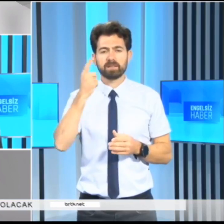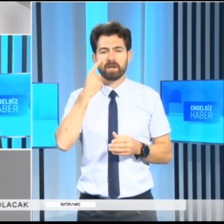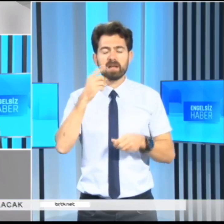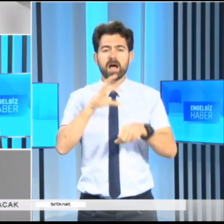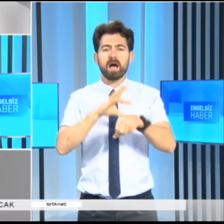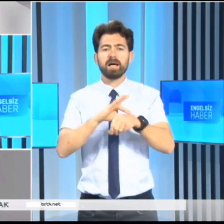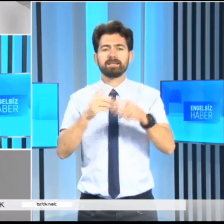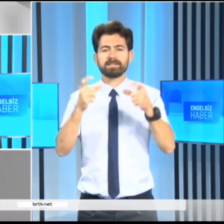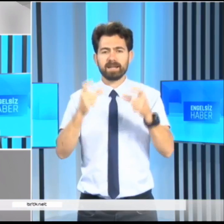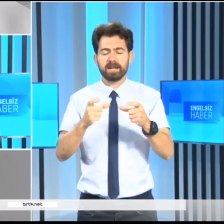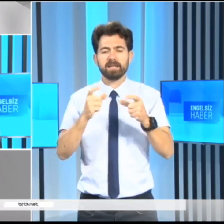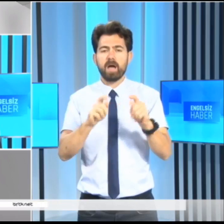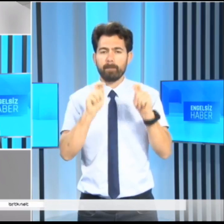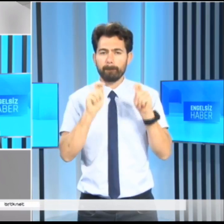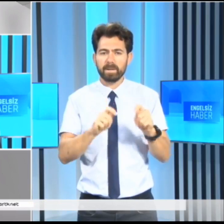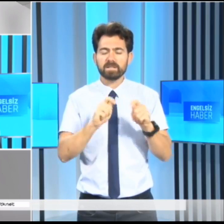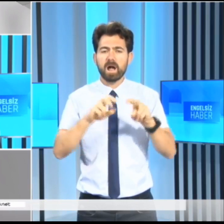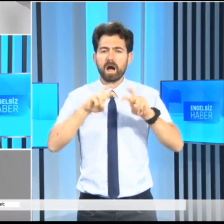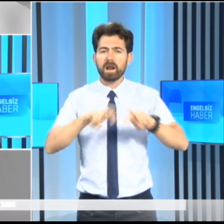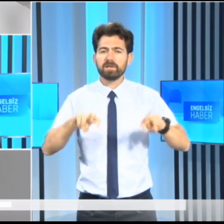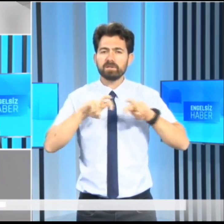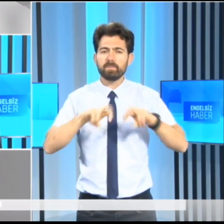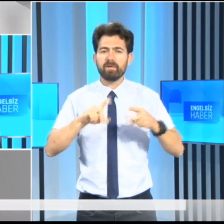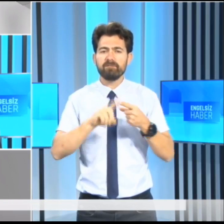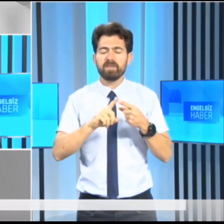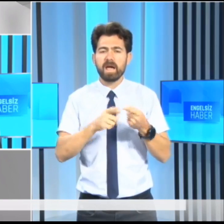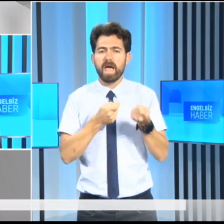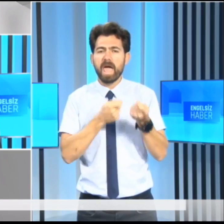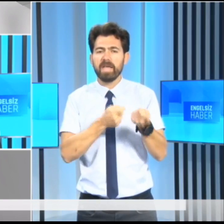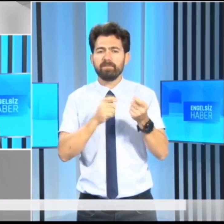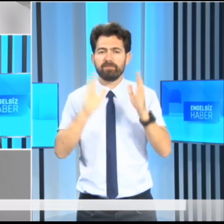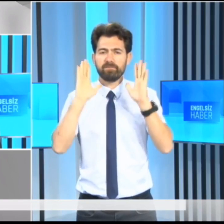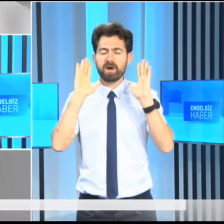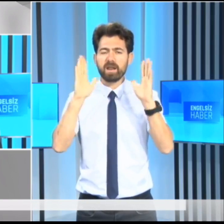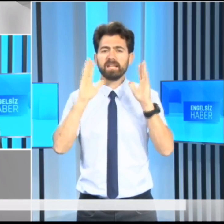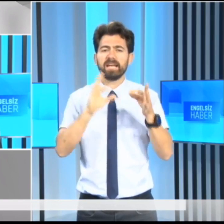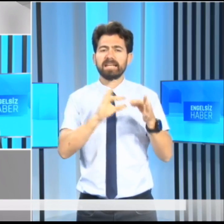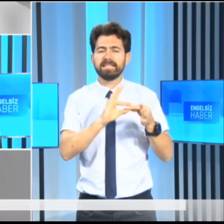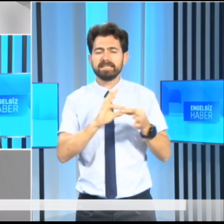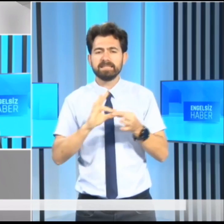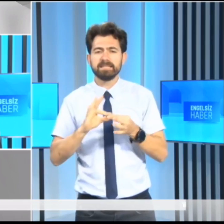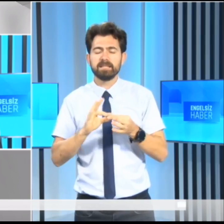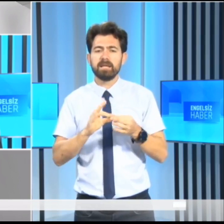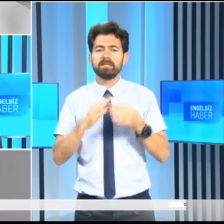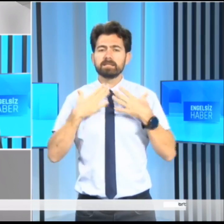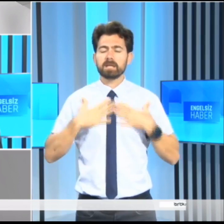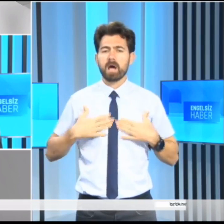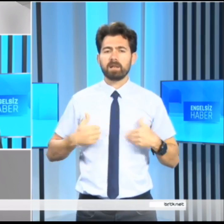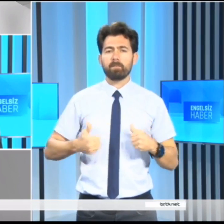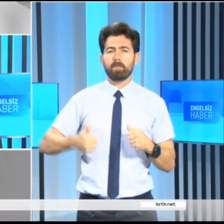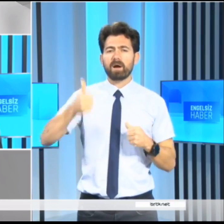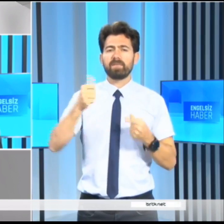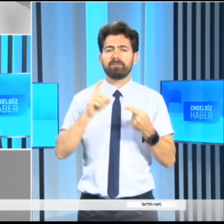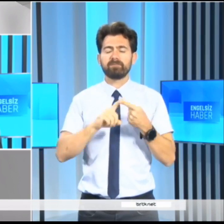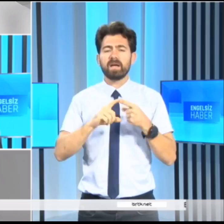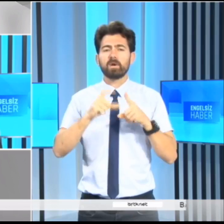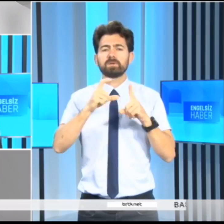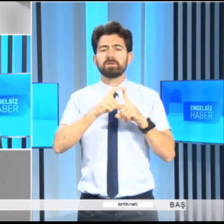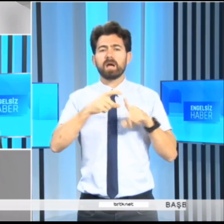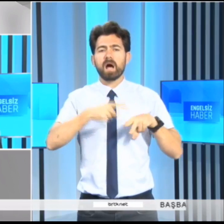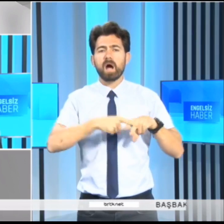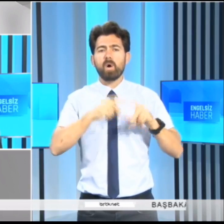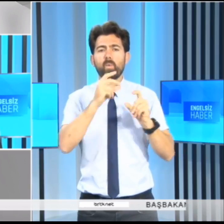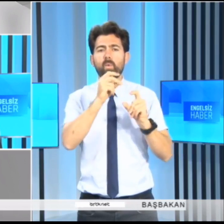Devlet hastanelerinde yürütülecek Araştırma ve Eğitim faaliyetlerine ilişkin Sağlık Bakanlığı ile